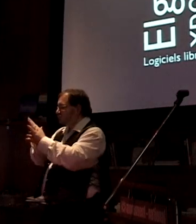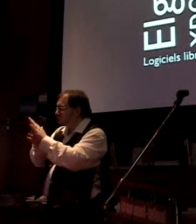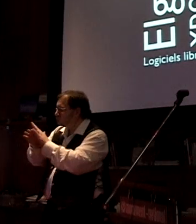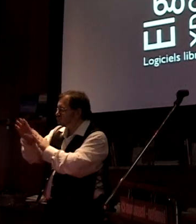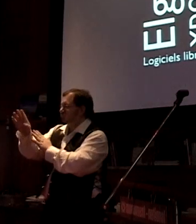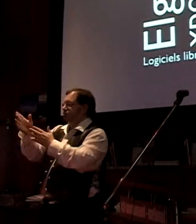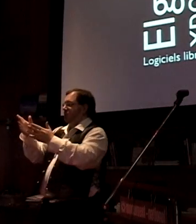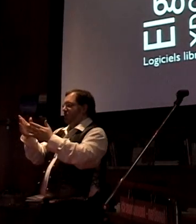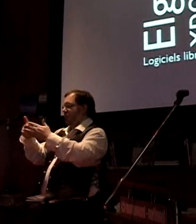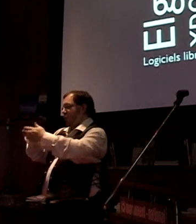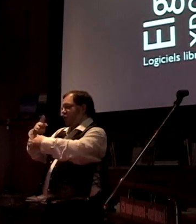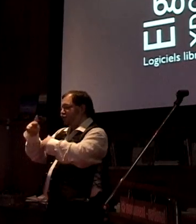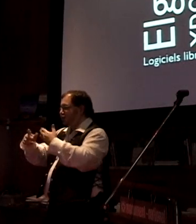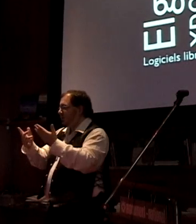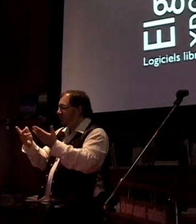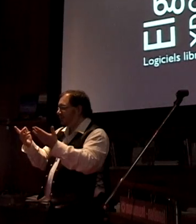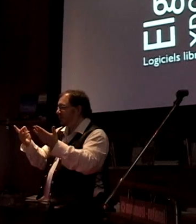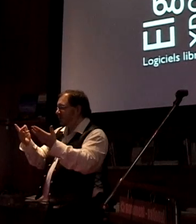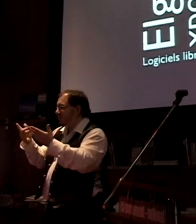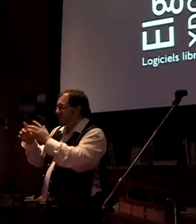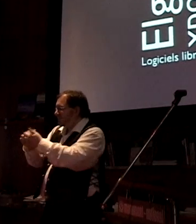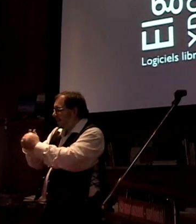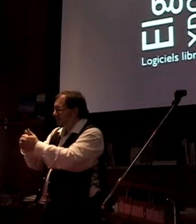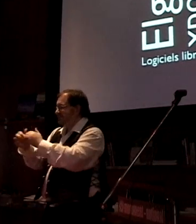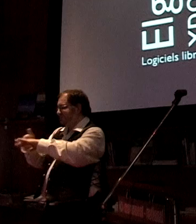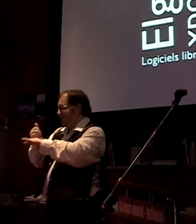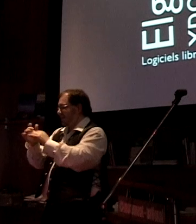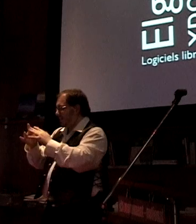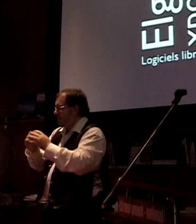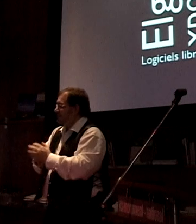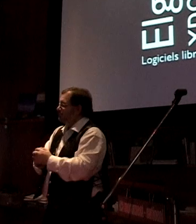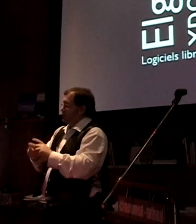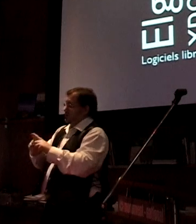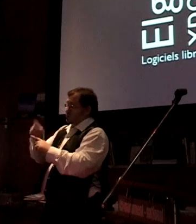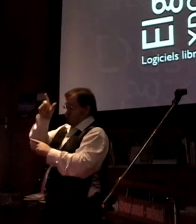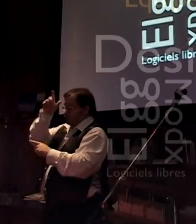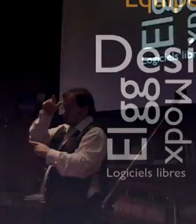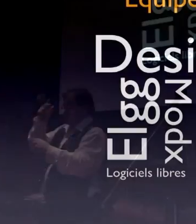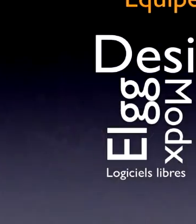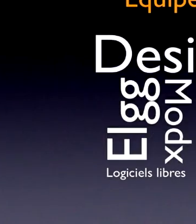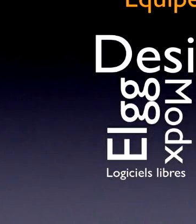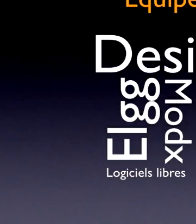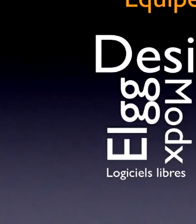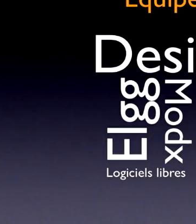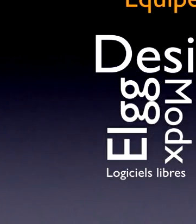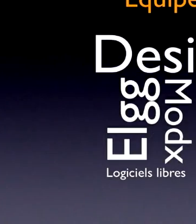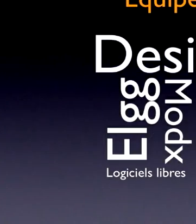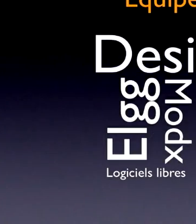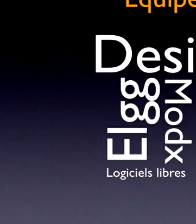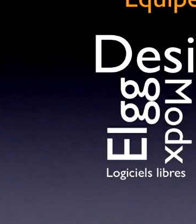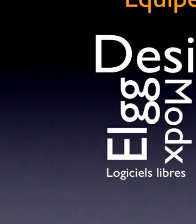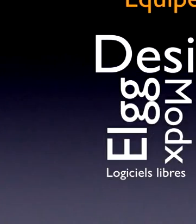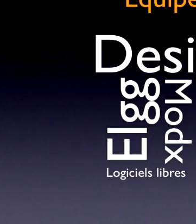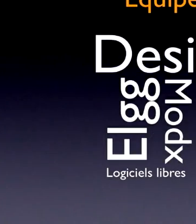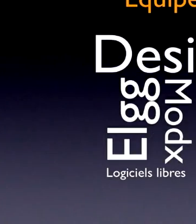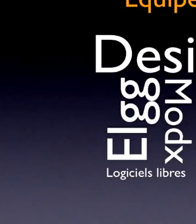bêta présentement. Qu'est-ce qu'on a utilisé? On utilise une plateforme en logiciel libre sur laquelle on est venu placer l'application ELG, application